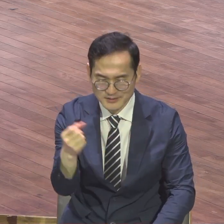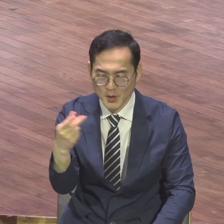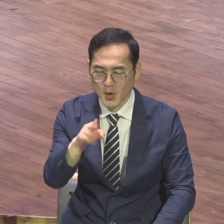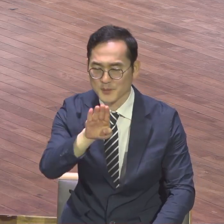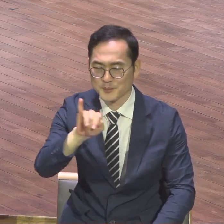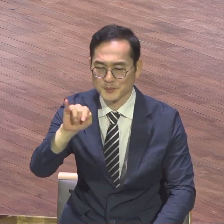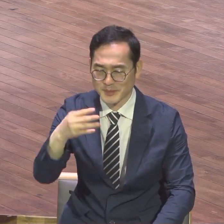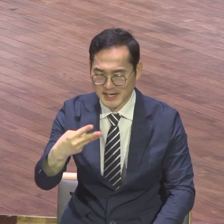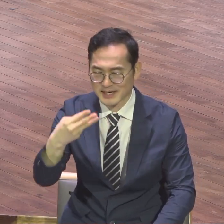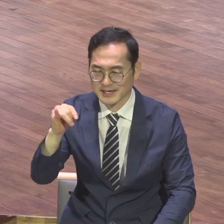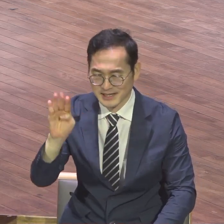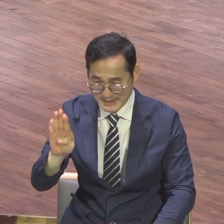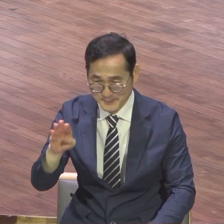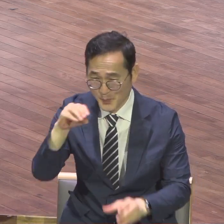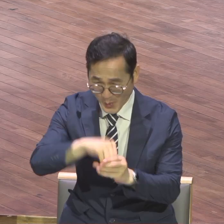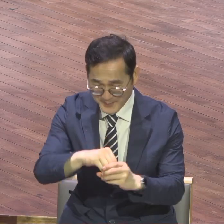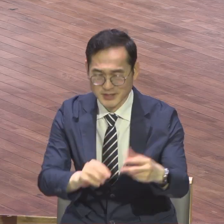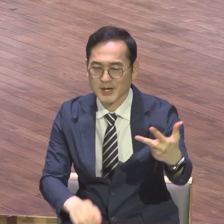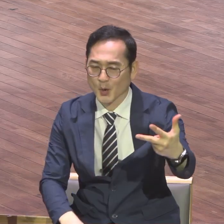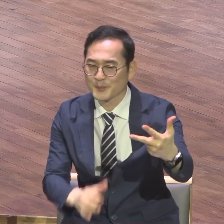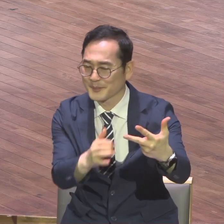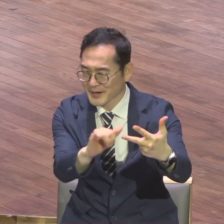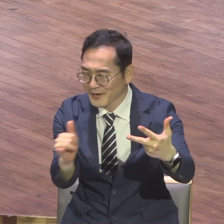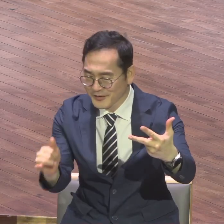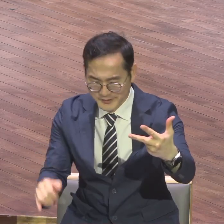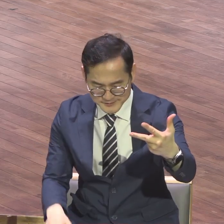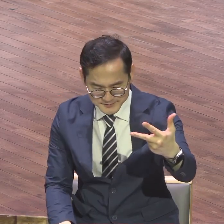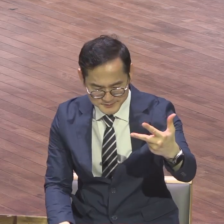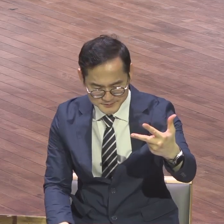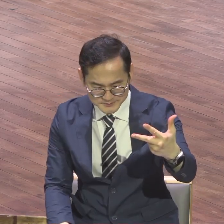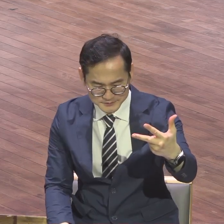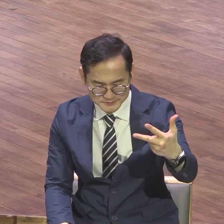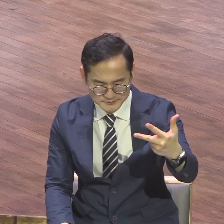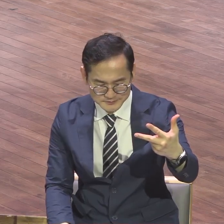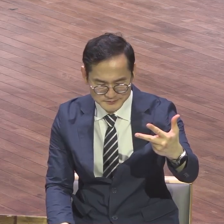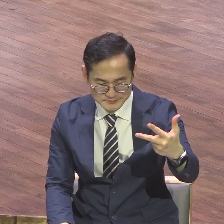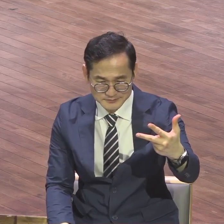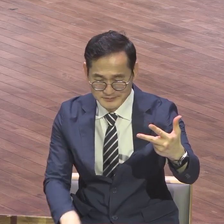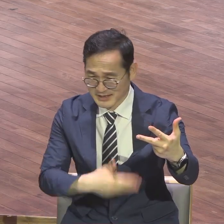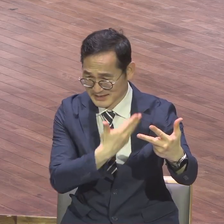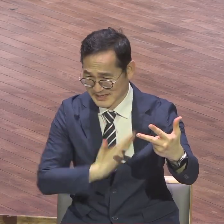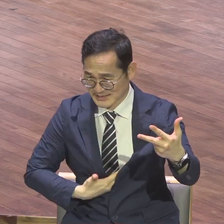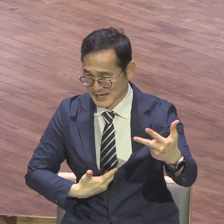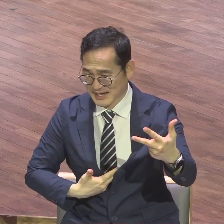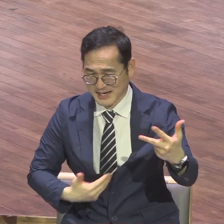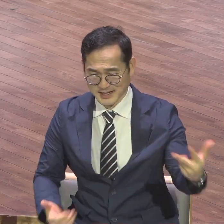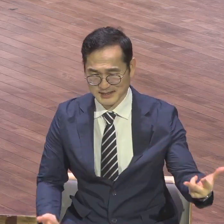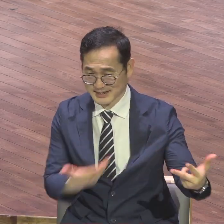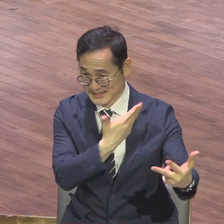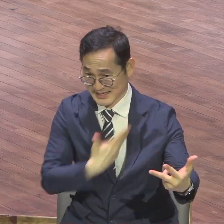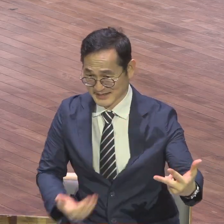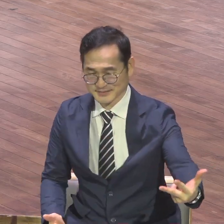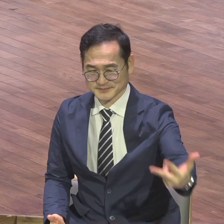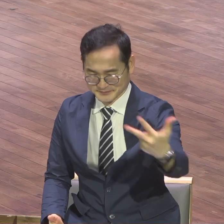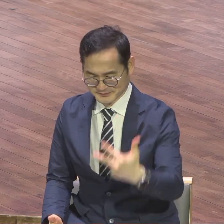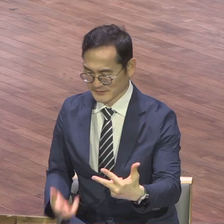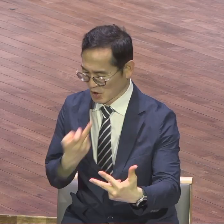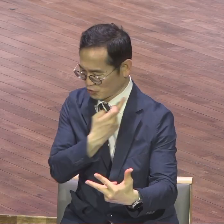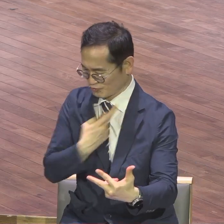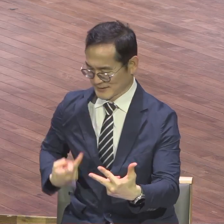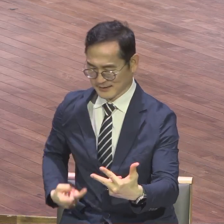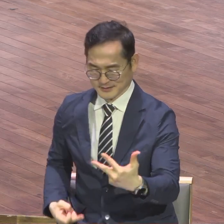디몬과 바메나와 유대교에 입교했던 안디옥 사람 니골라를 택하여 사도들 앞에 세우니 사도들이 기도하고